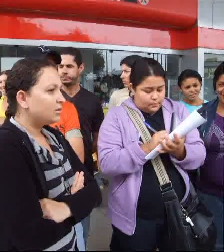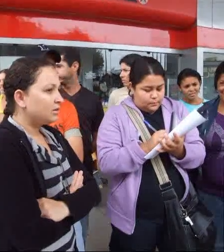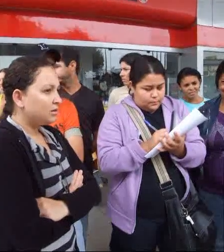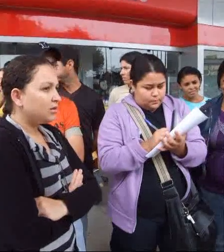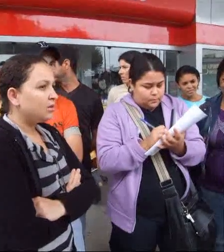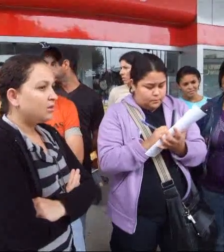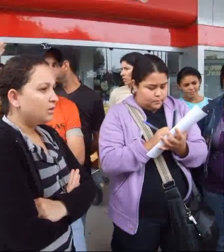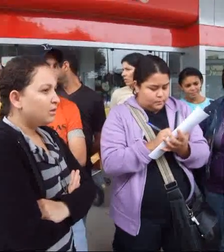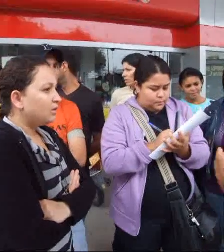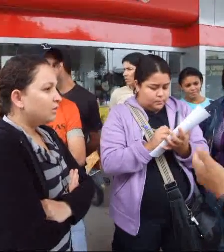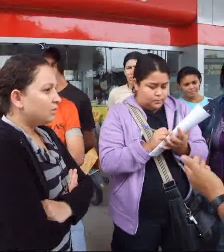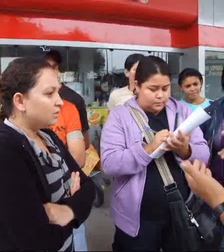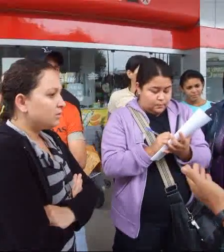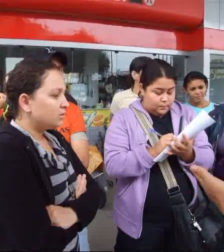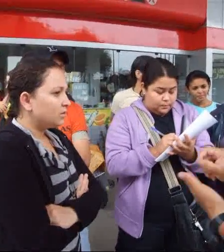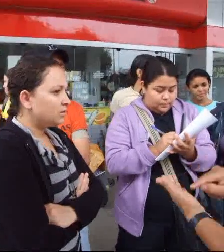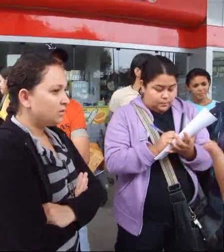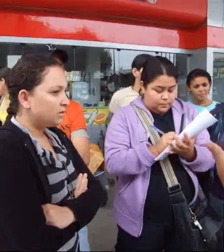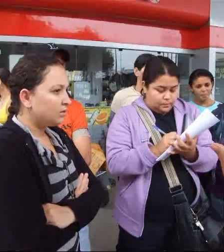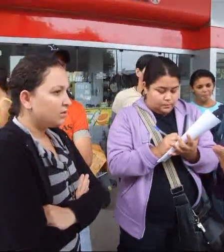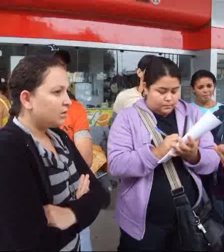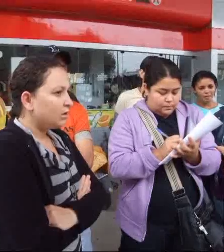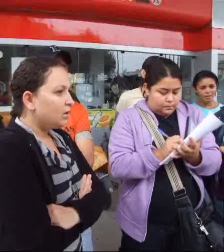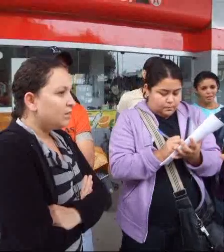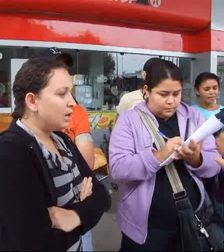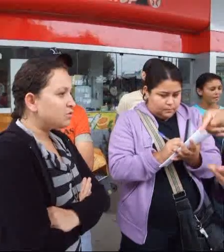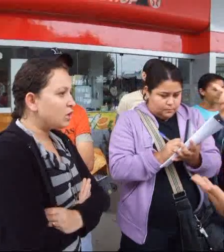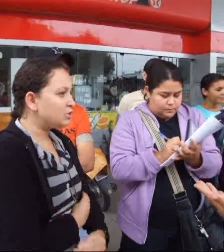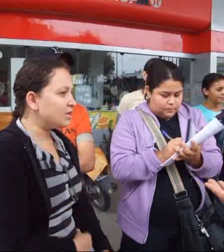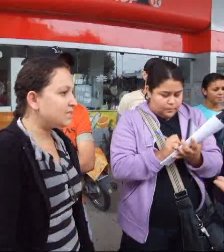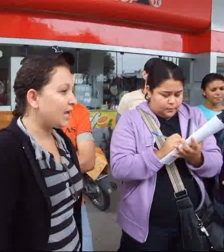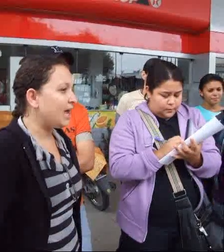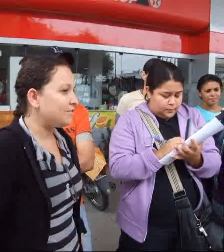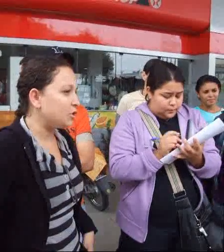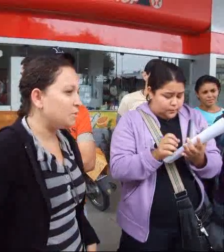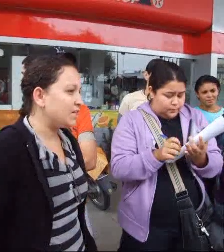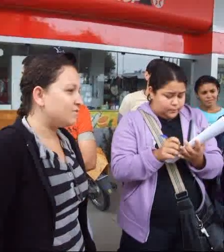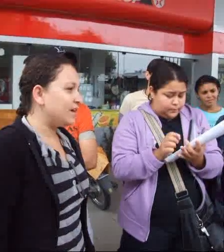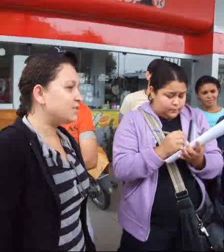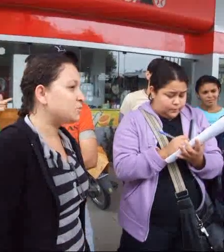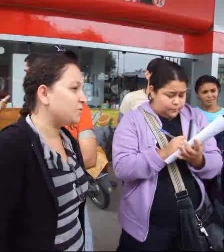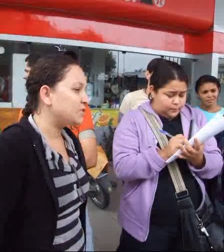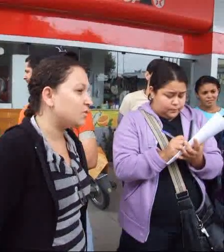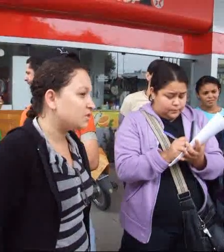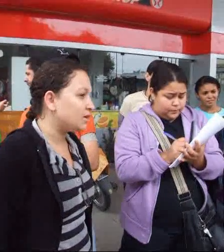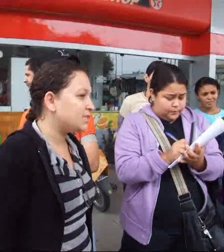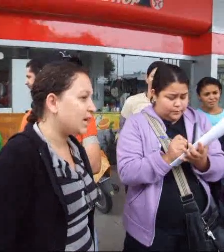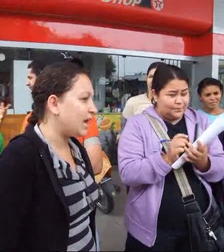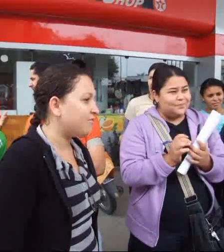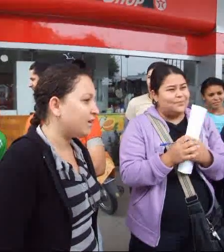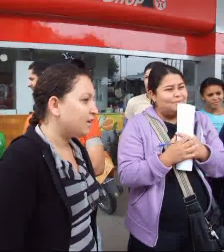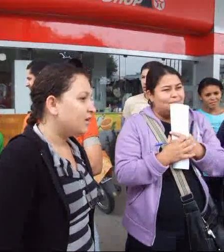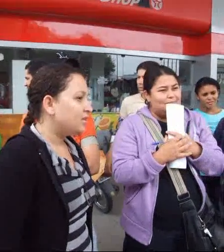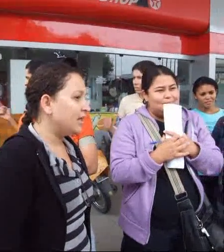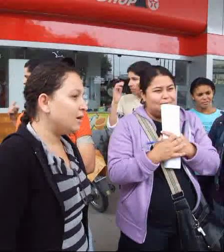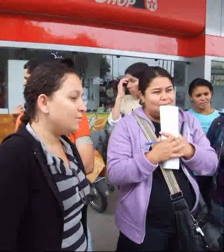Fala um pouquinho mais alto. Não, só escreve, só muitas vezes, os professores só escrevem, não